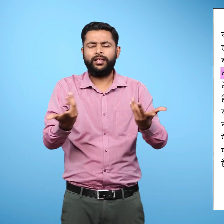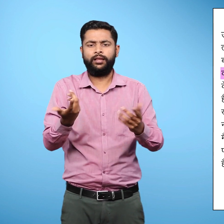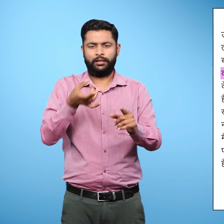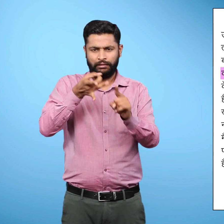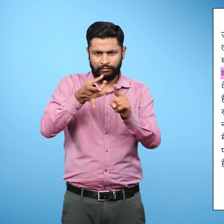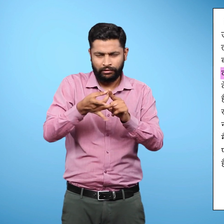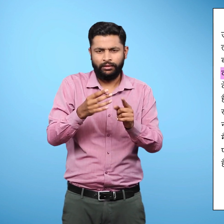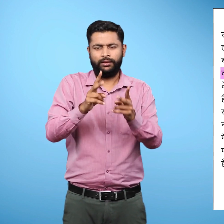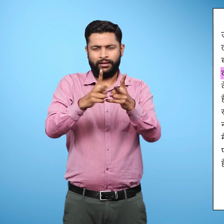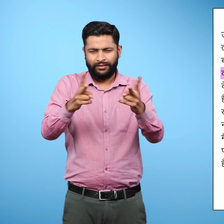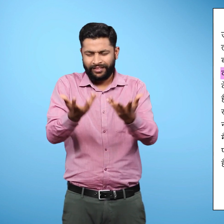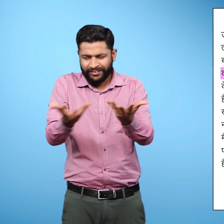प्रचुरता होती है।